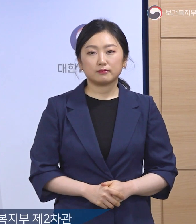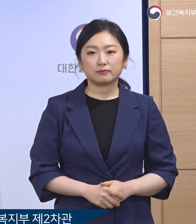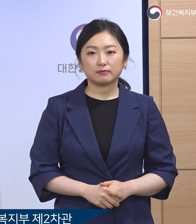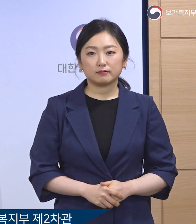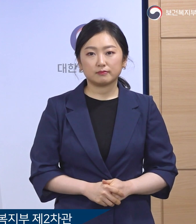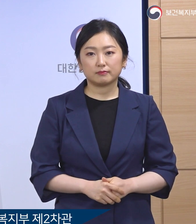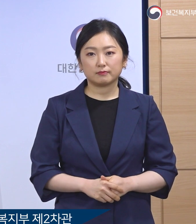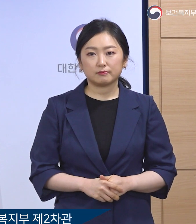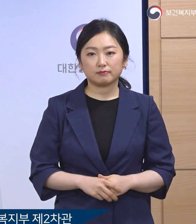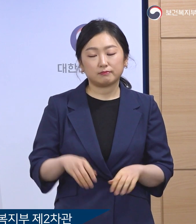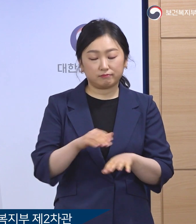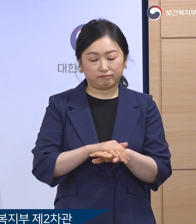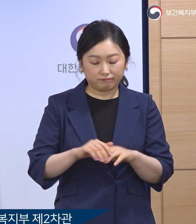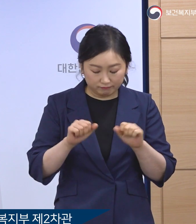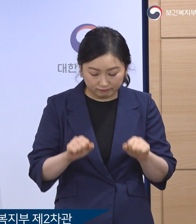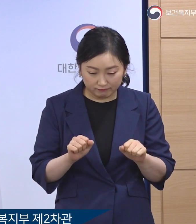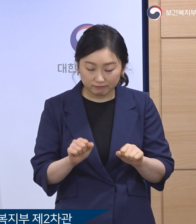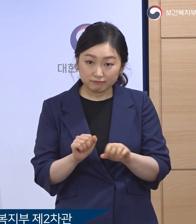안녕하십니까. 코로나19